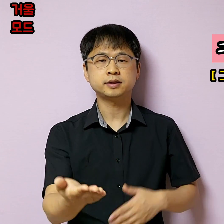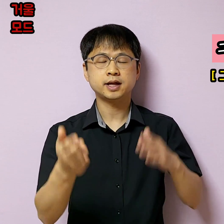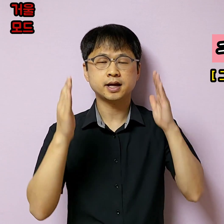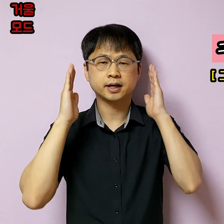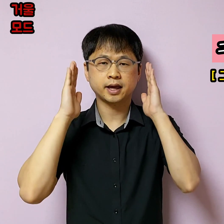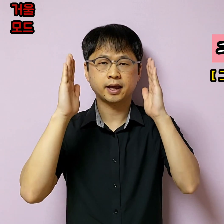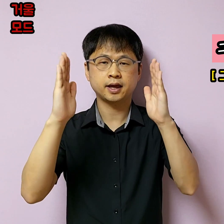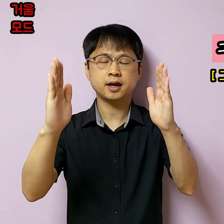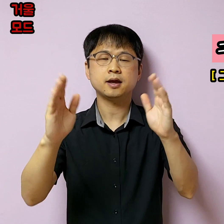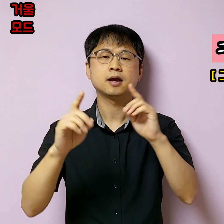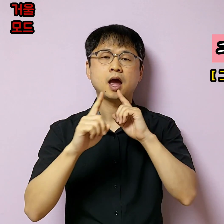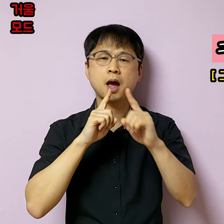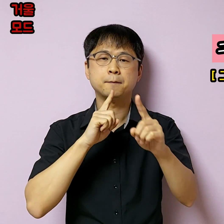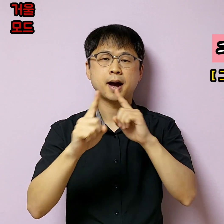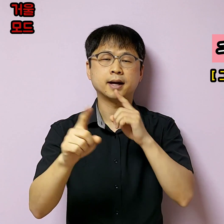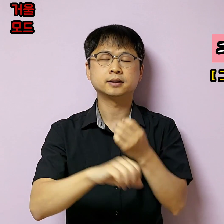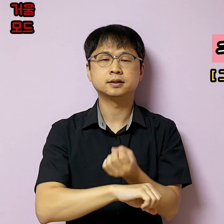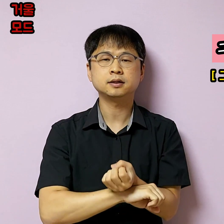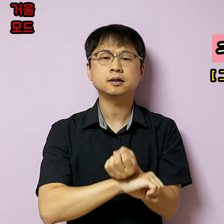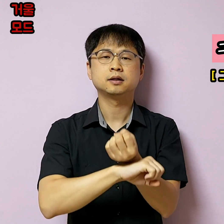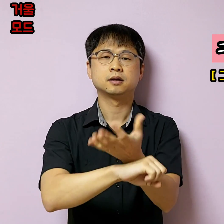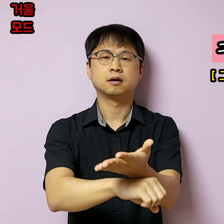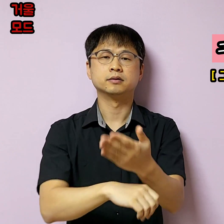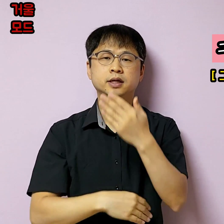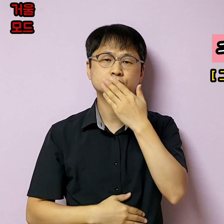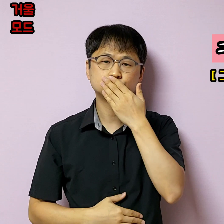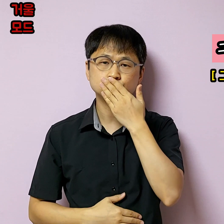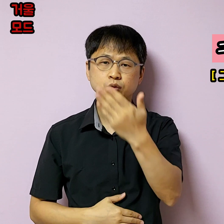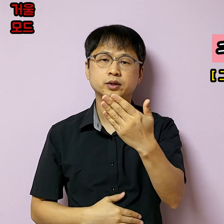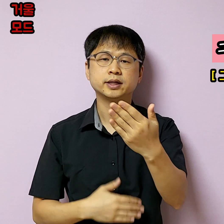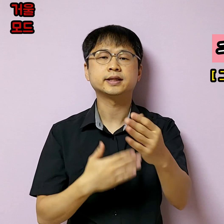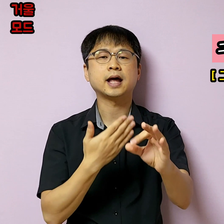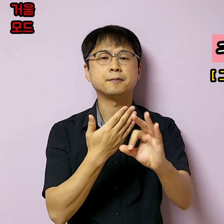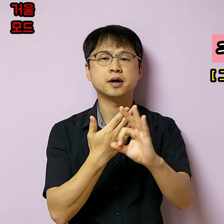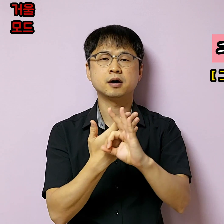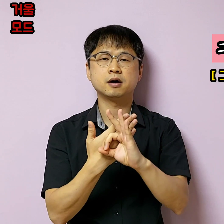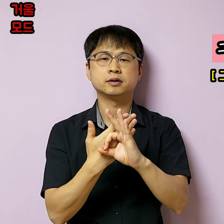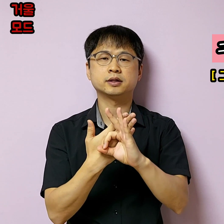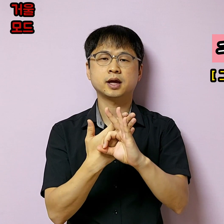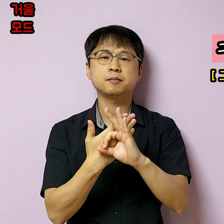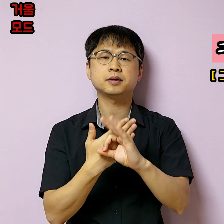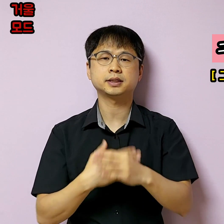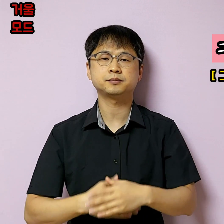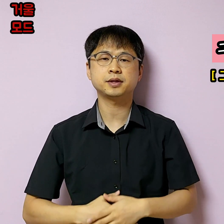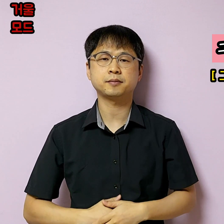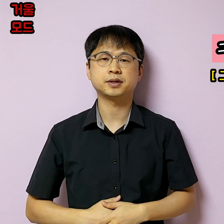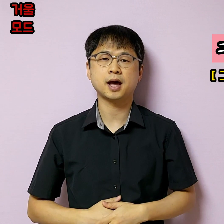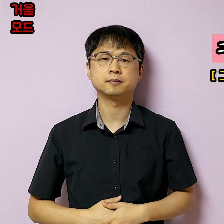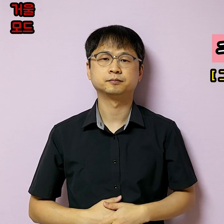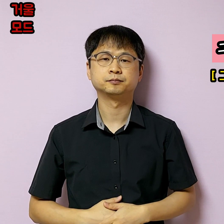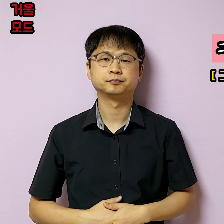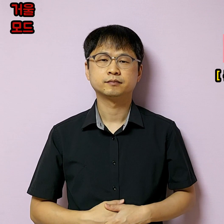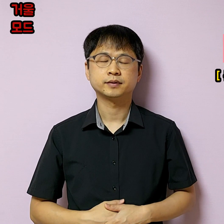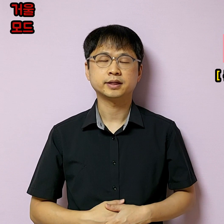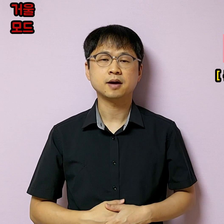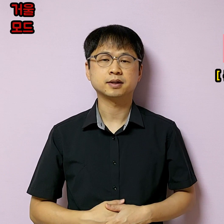그댈 향해 말을 건넬 수 있다면 이렇게 표현하시면 됩니다. 네, 다음